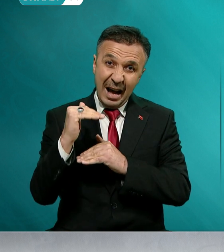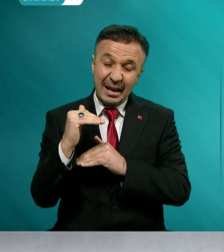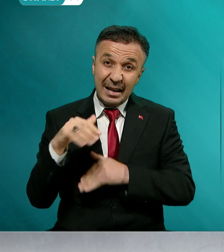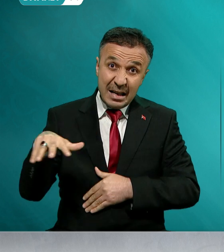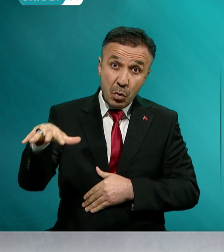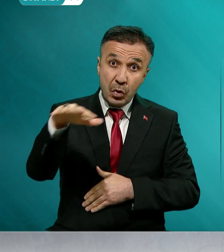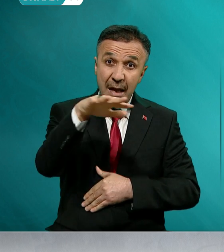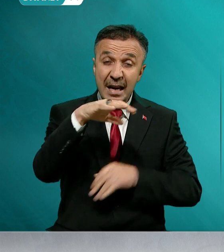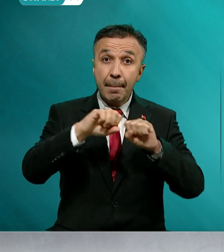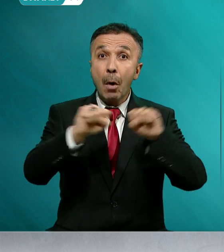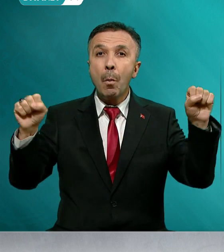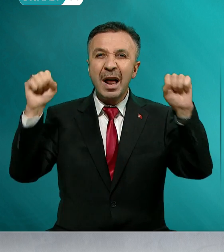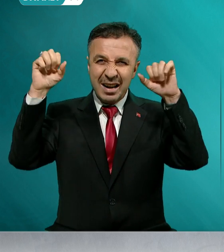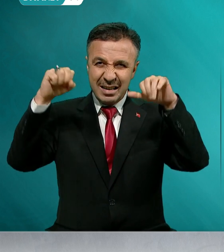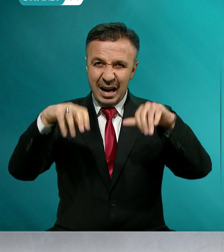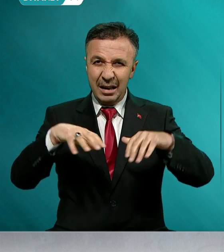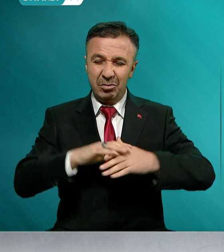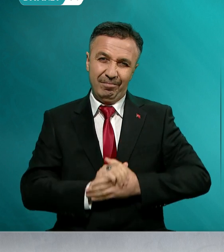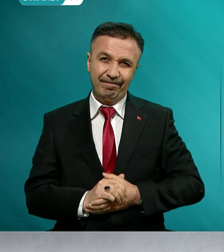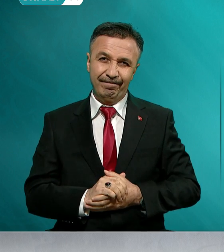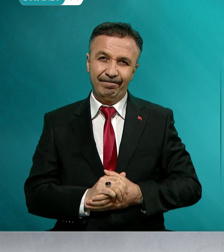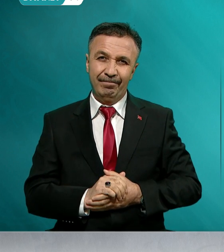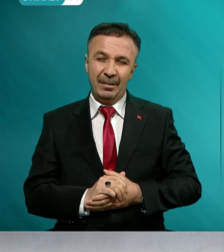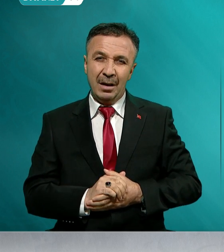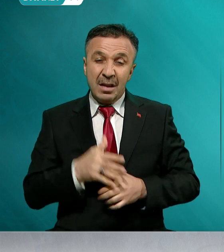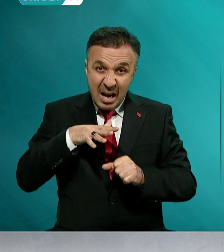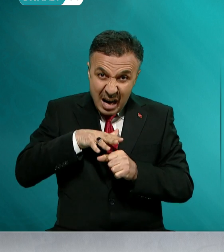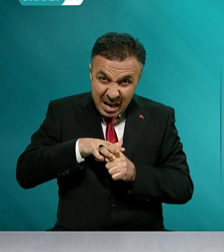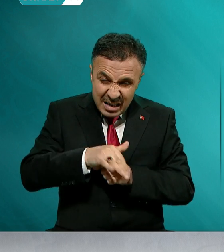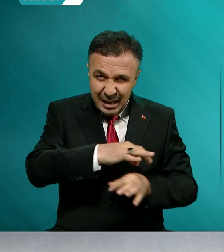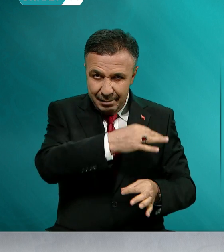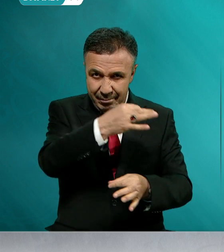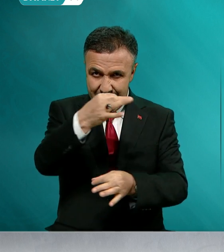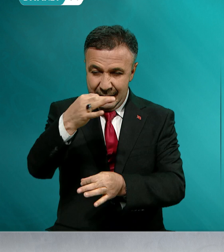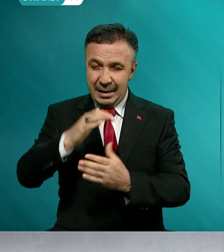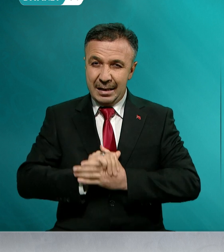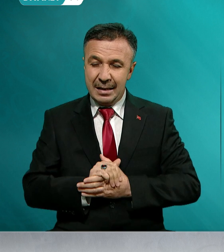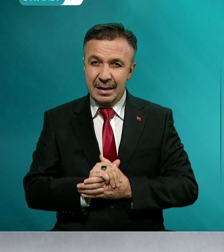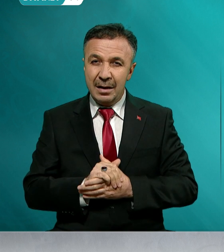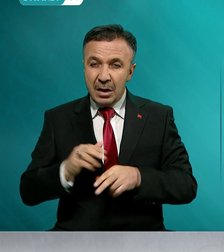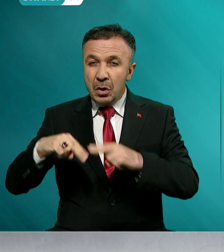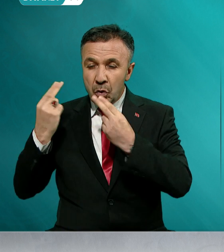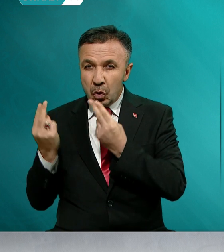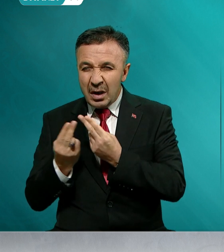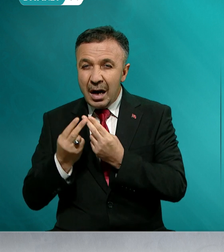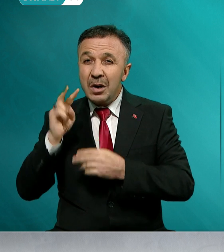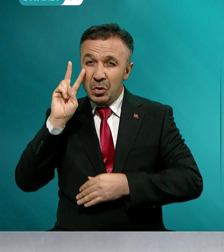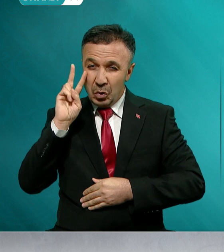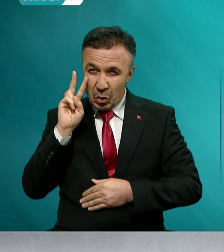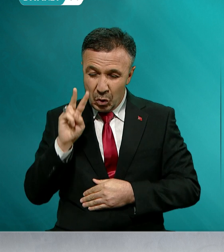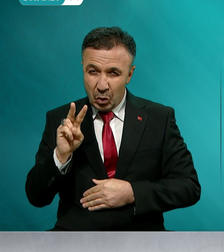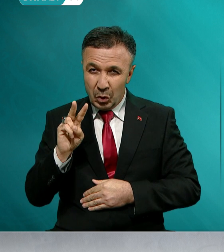bombalar yağdırıyor bir gözü dönmüş caniler dünyanın her yeri